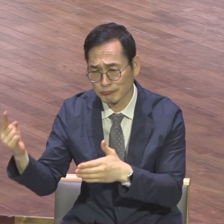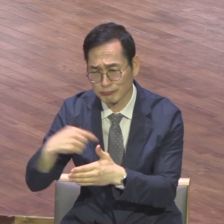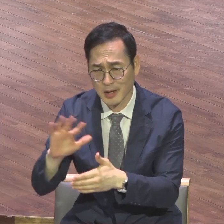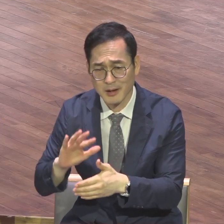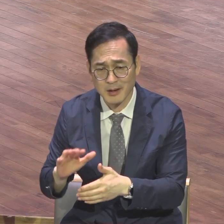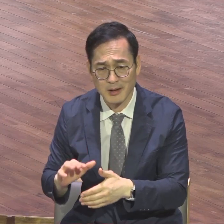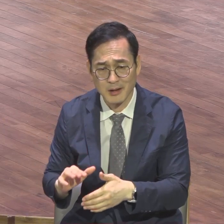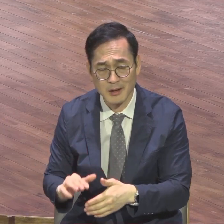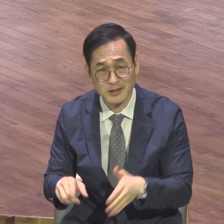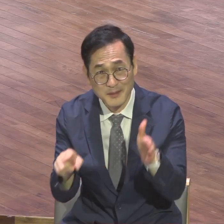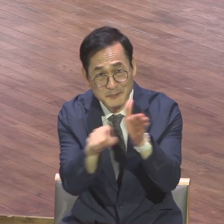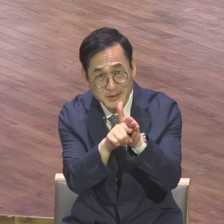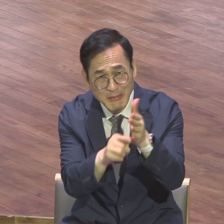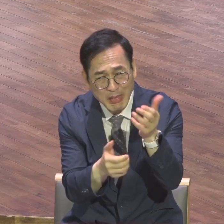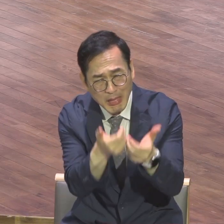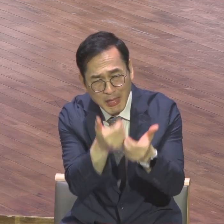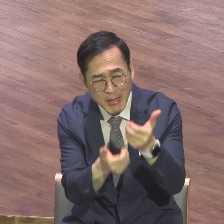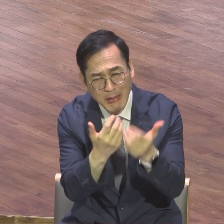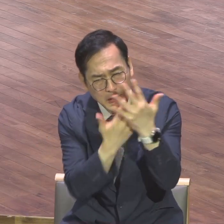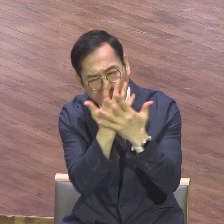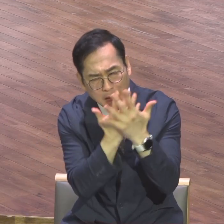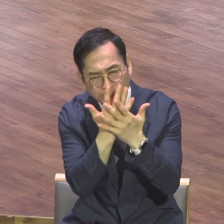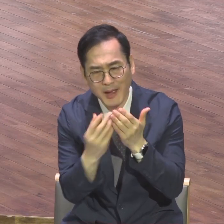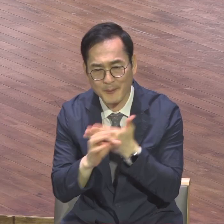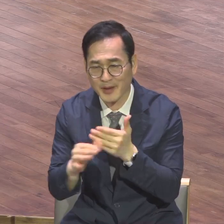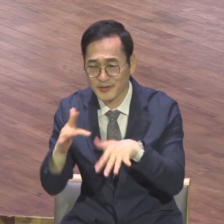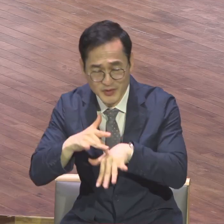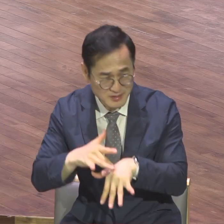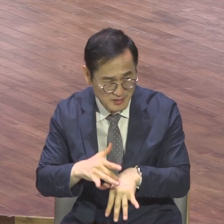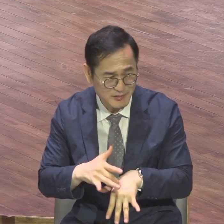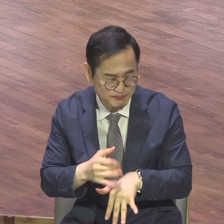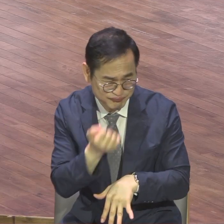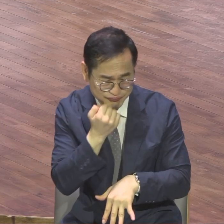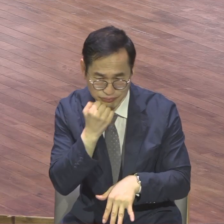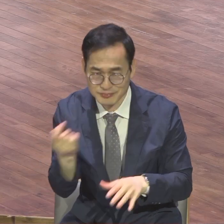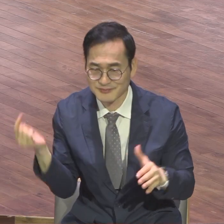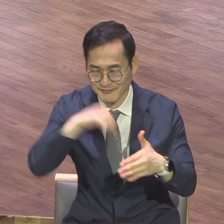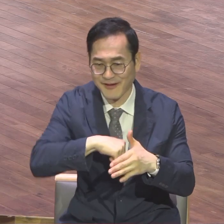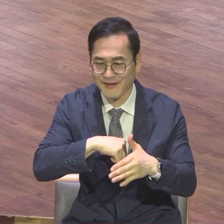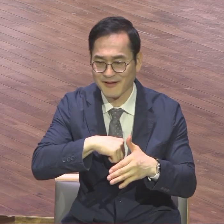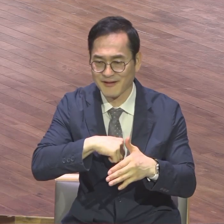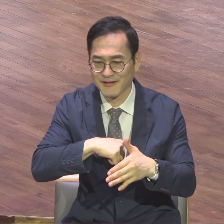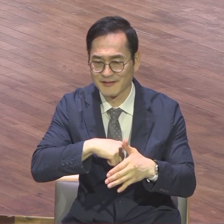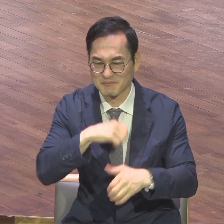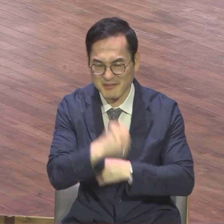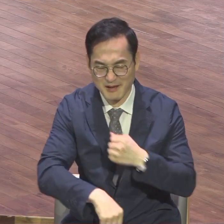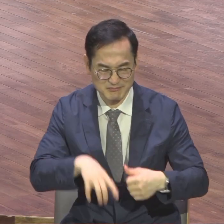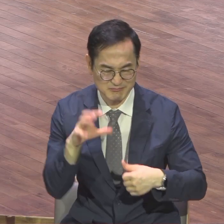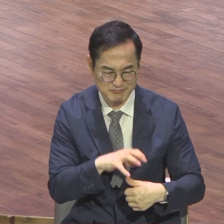안 하니까 귀신이 들어오는 겁니다. 정확하게 영접했으면 들어올 수가 없다니까 여러분처럼.